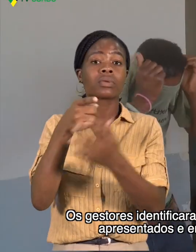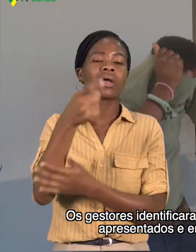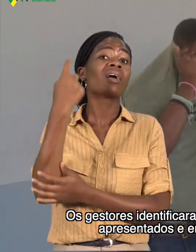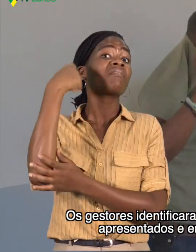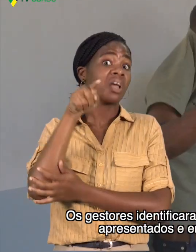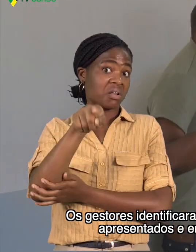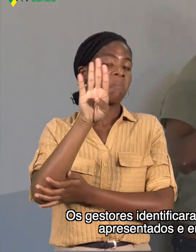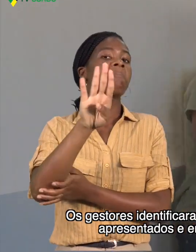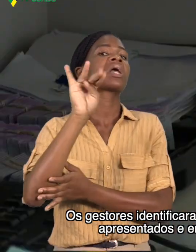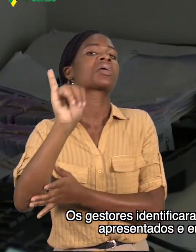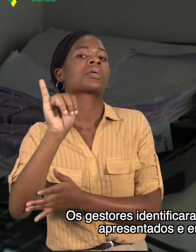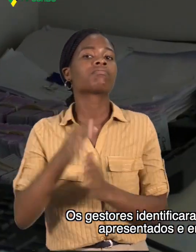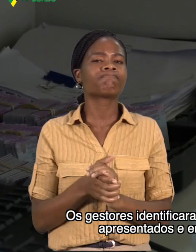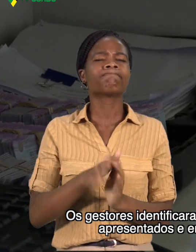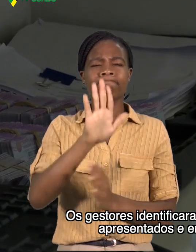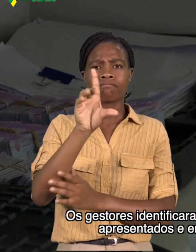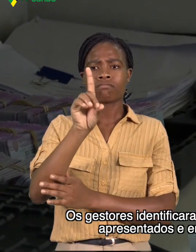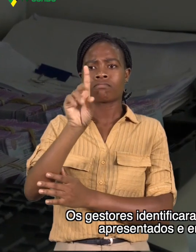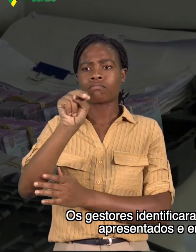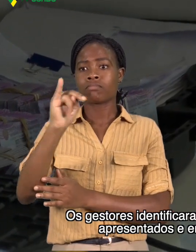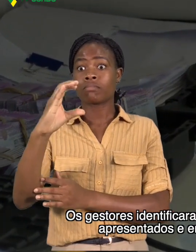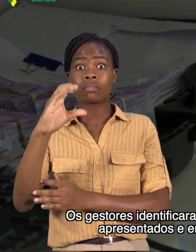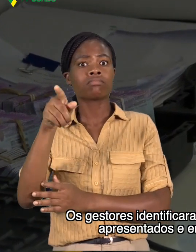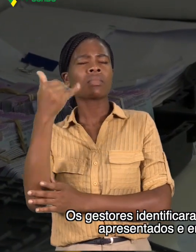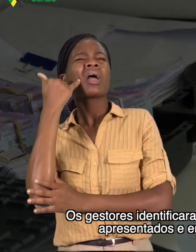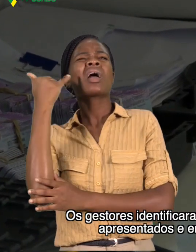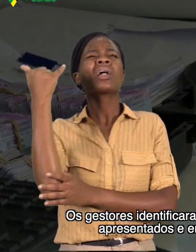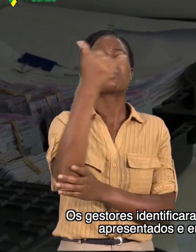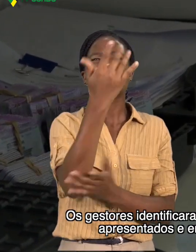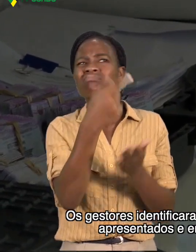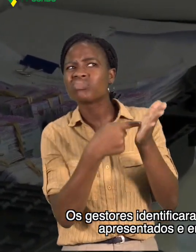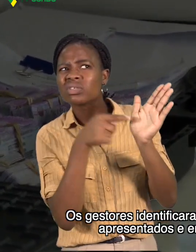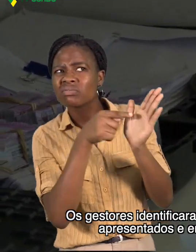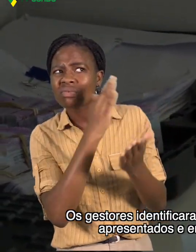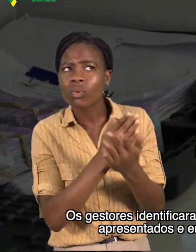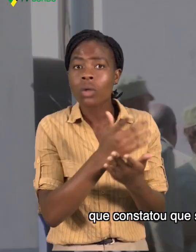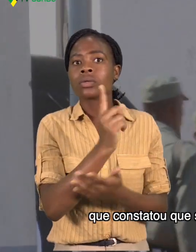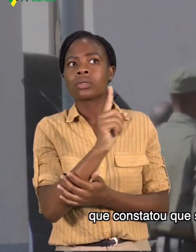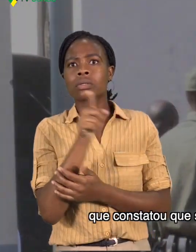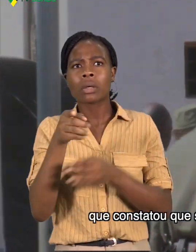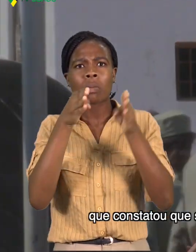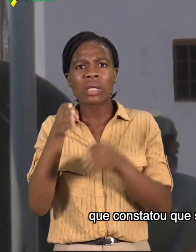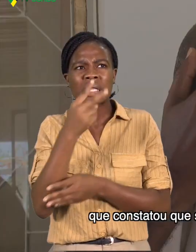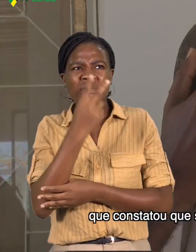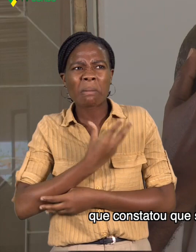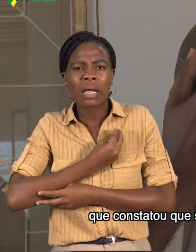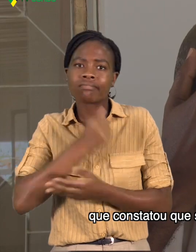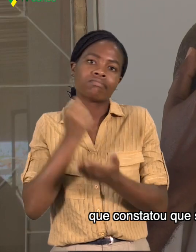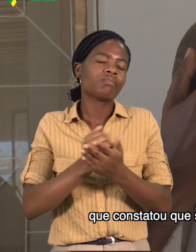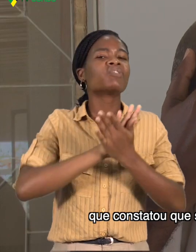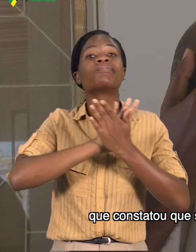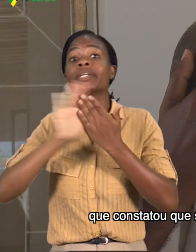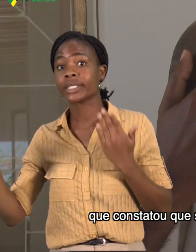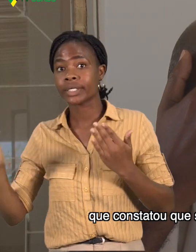documentos apresentados e entraram em contato com a Direção Nacional de Identificação Civil que constatou que se